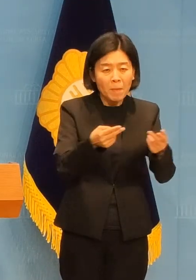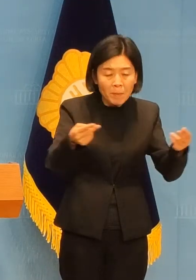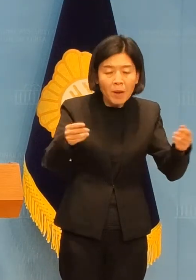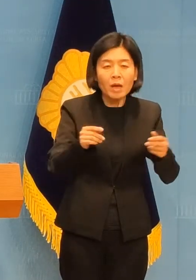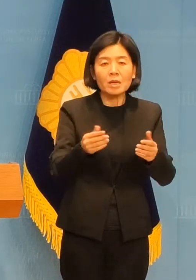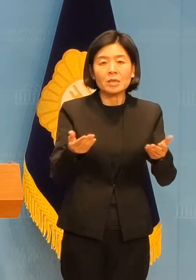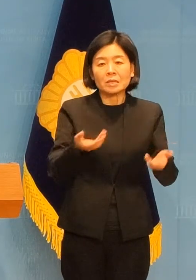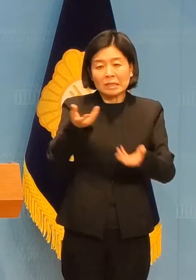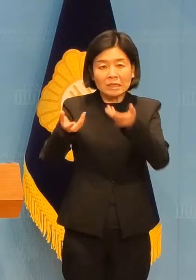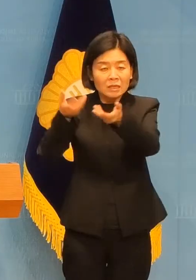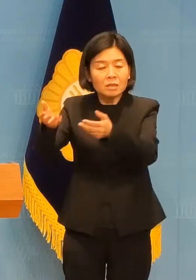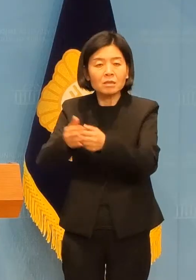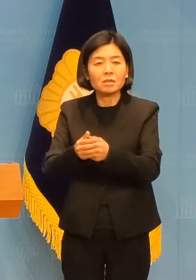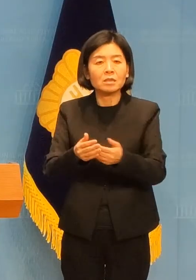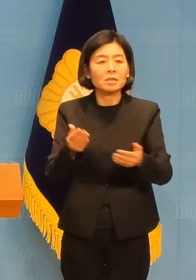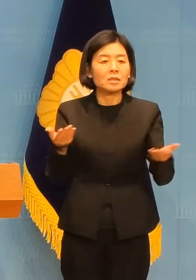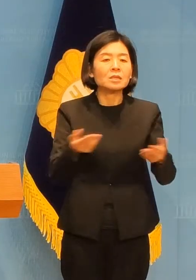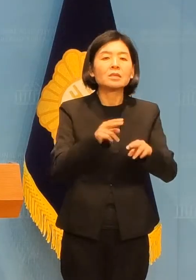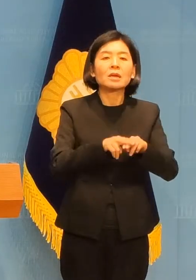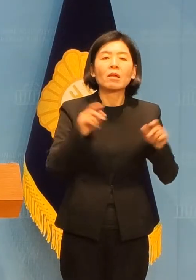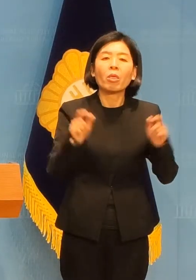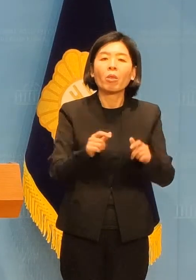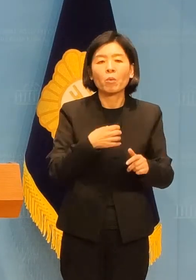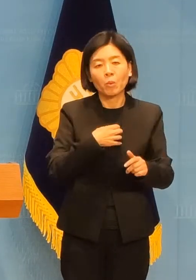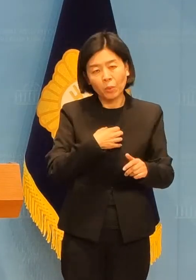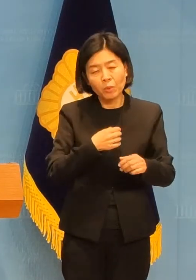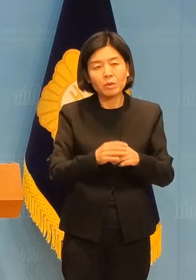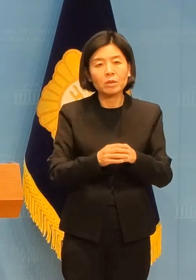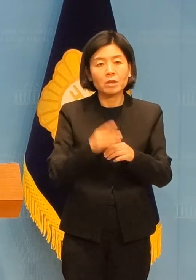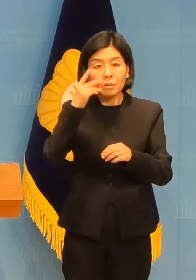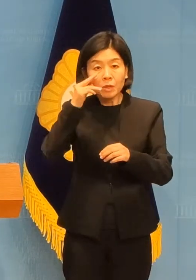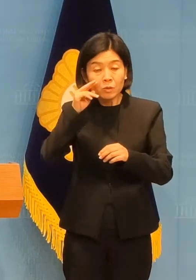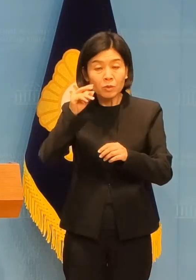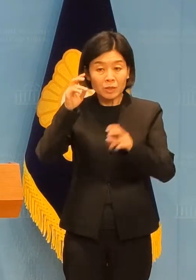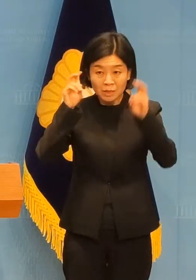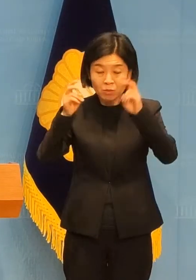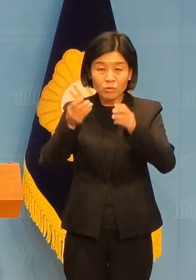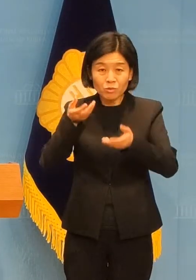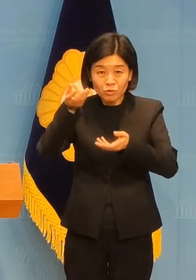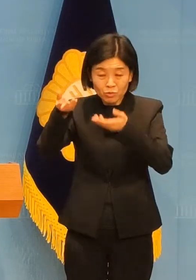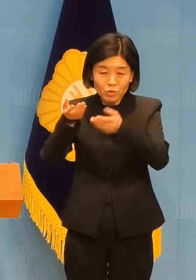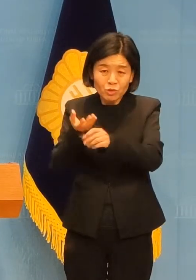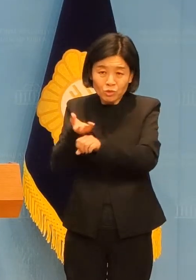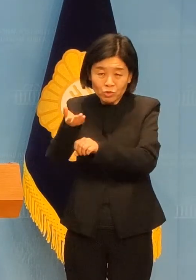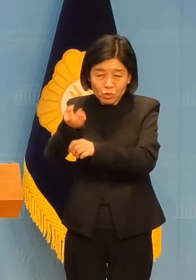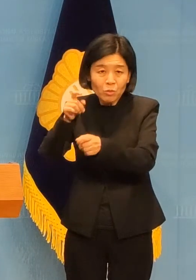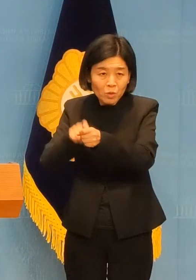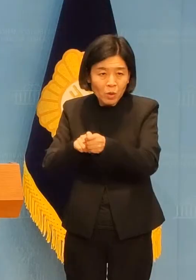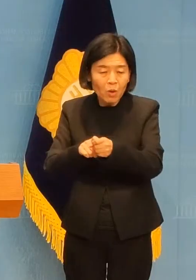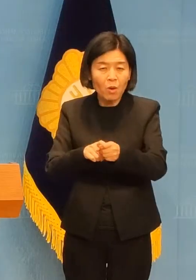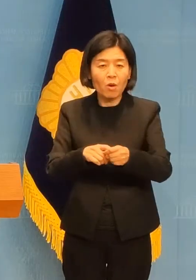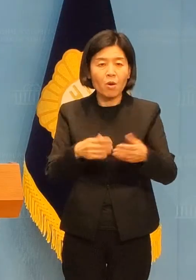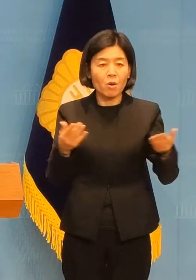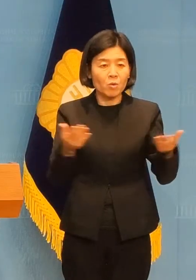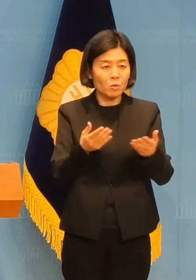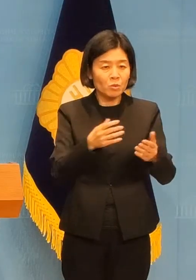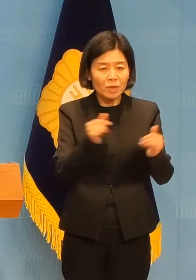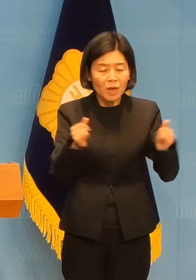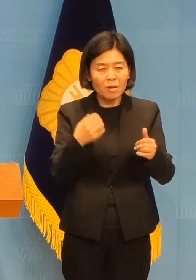없습니다. 대기업 수출을 위해 중소기업과 하청업체, 노동자에게 부담을 떠넘기는